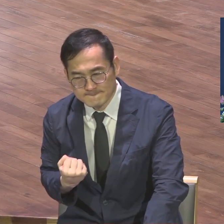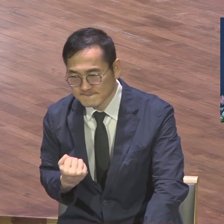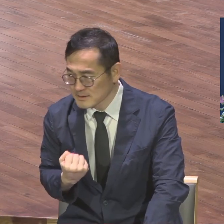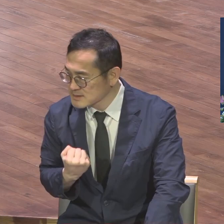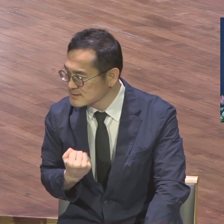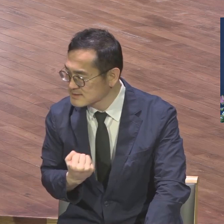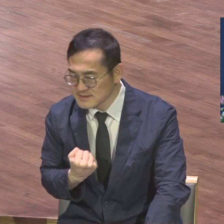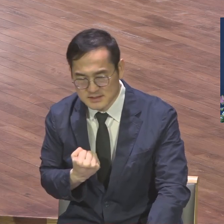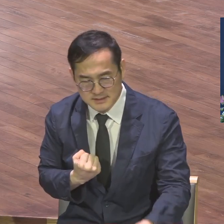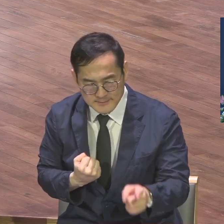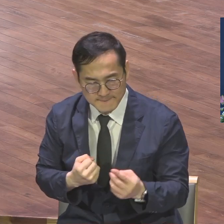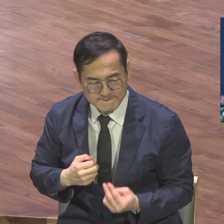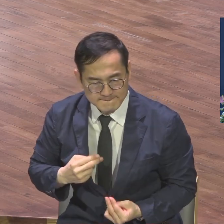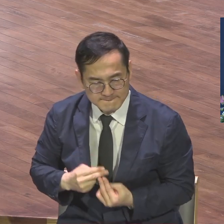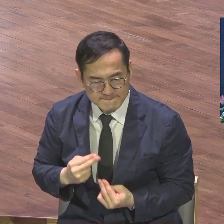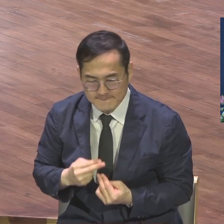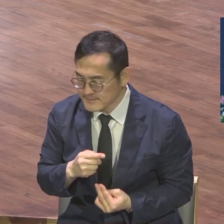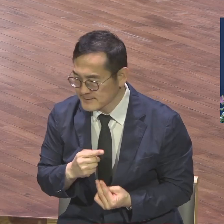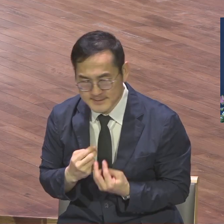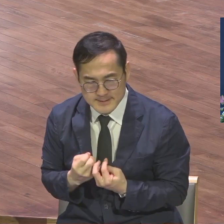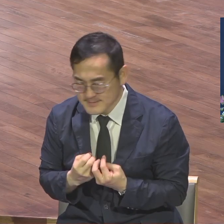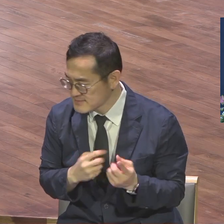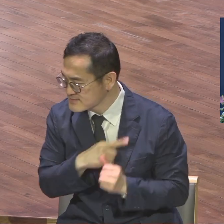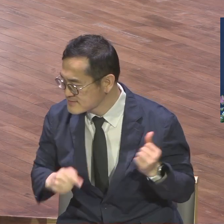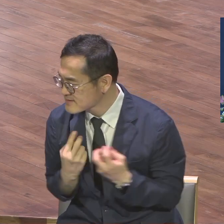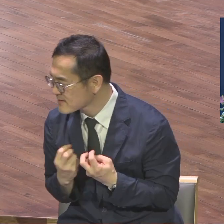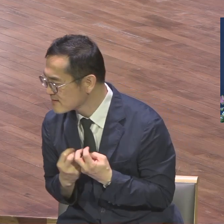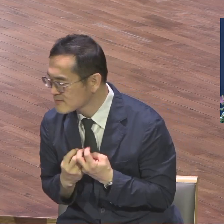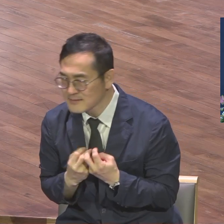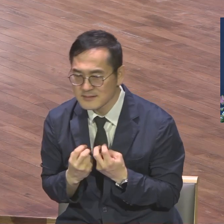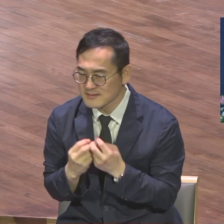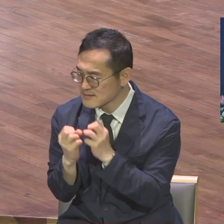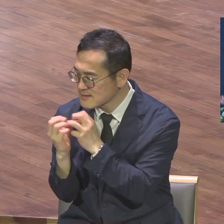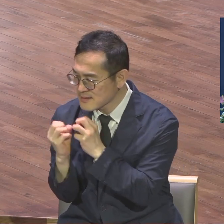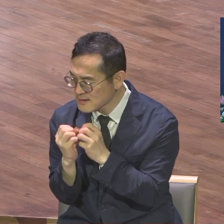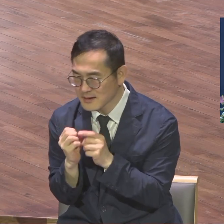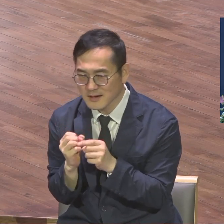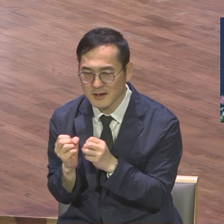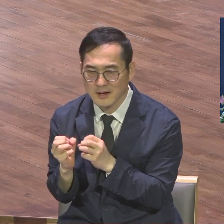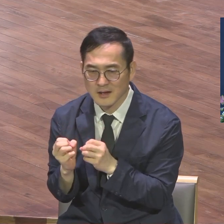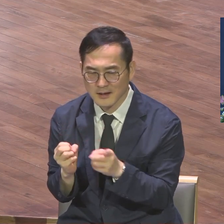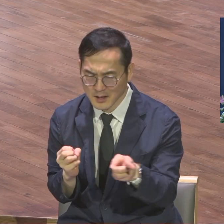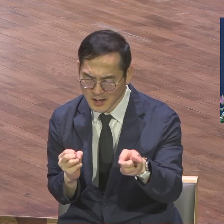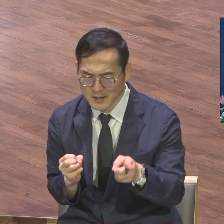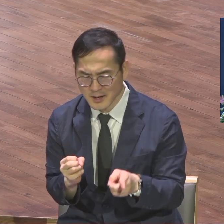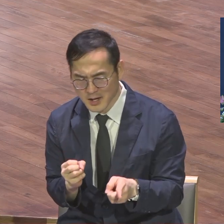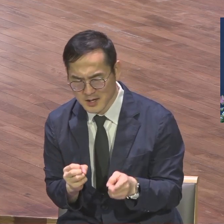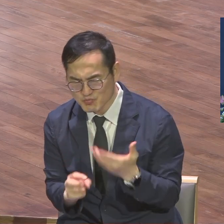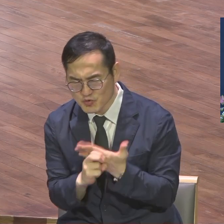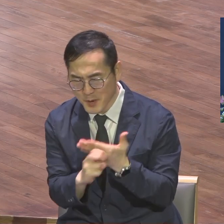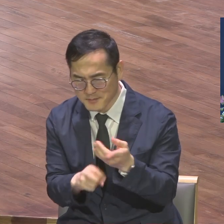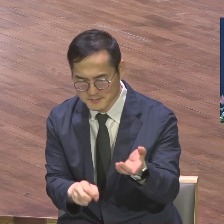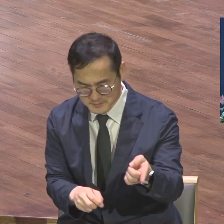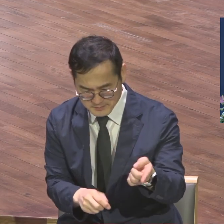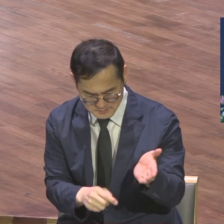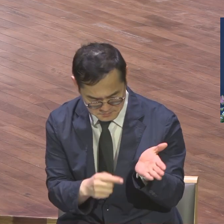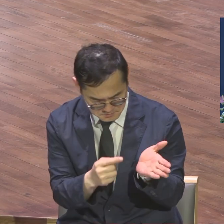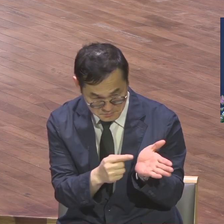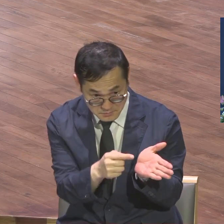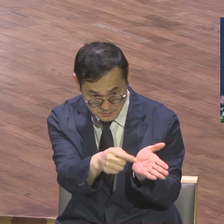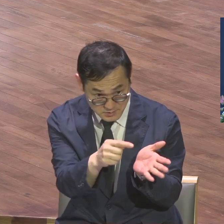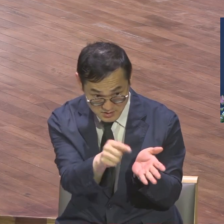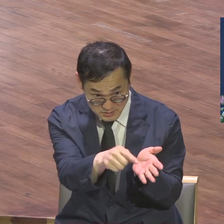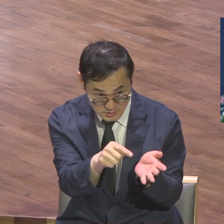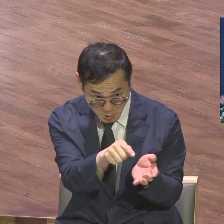되겠다, 저거 죽이자, 그런 판단하에서 어떻게 하든지 법적으로 예수를 올무를 집어넣기